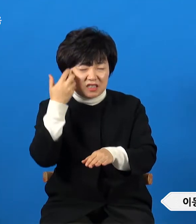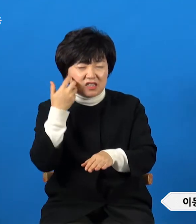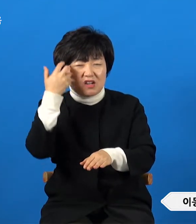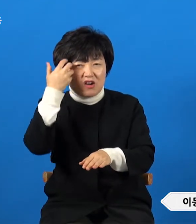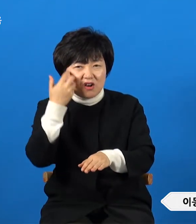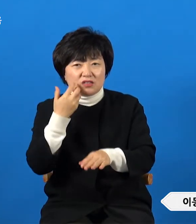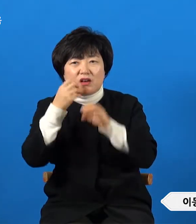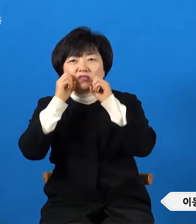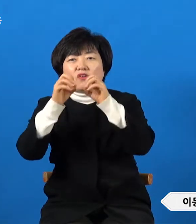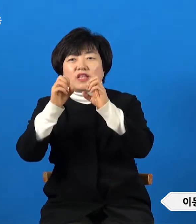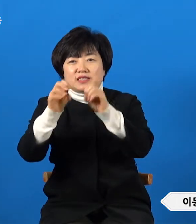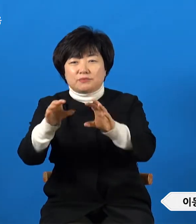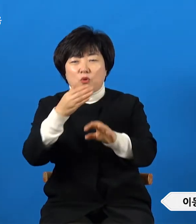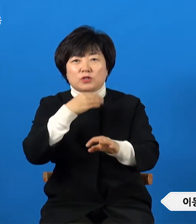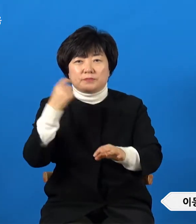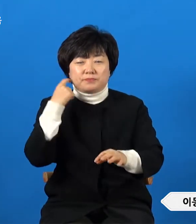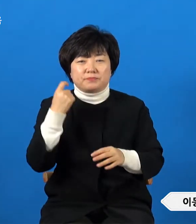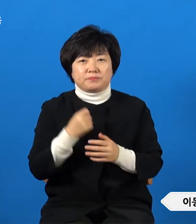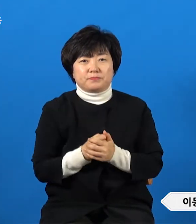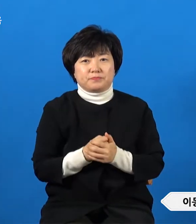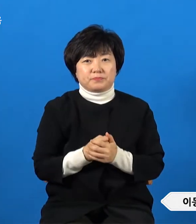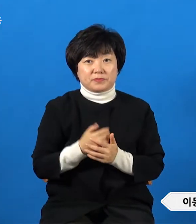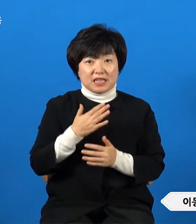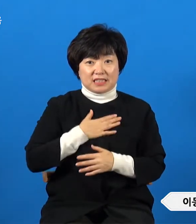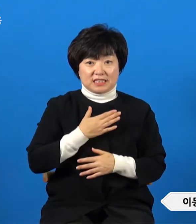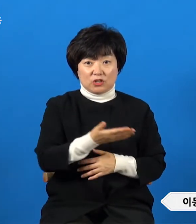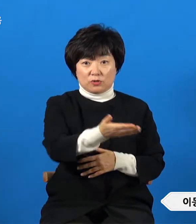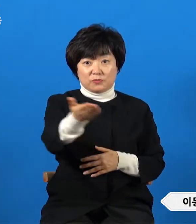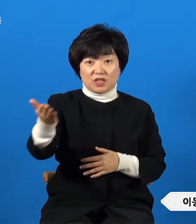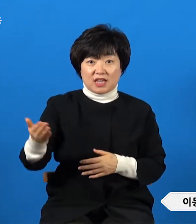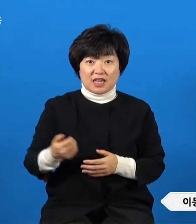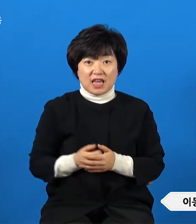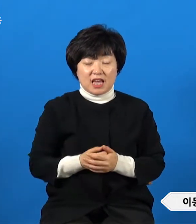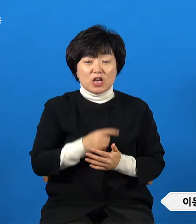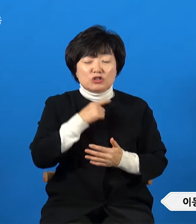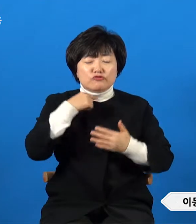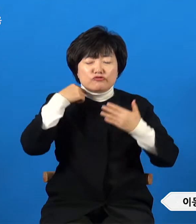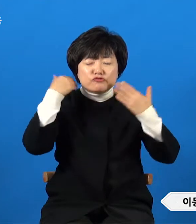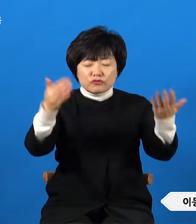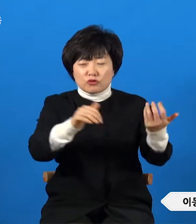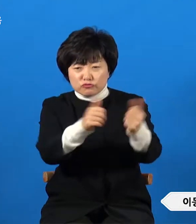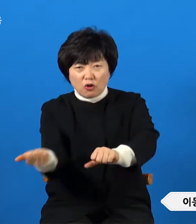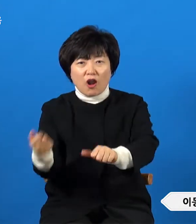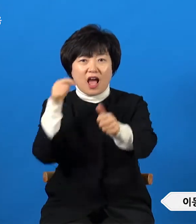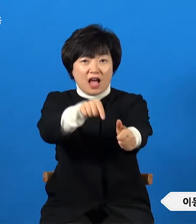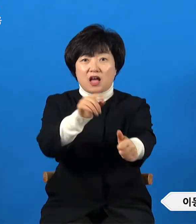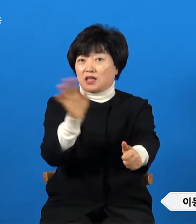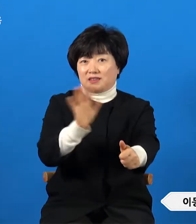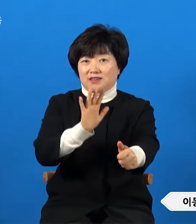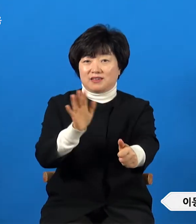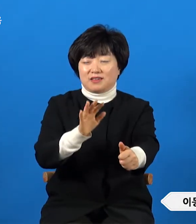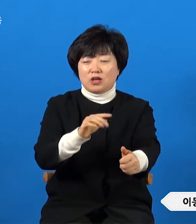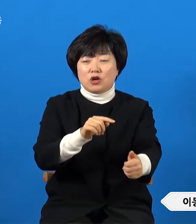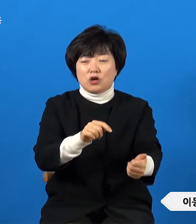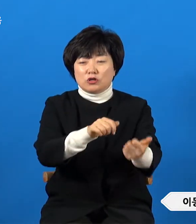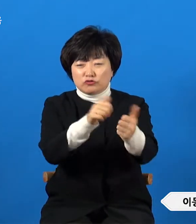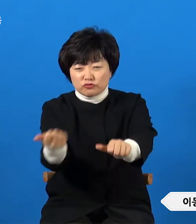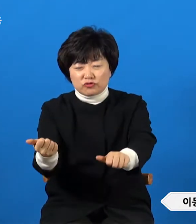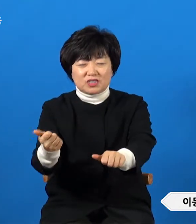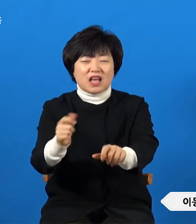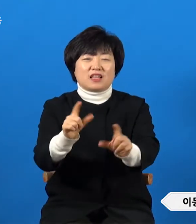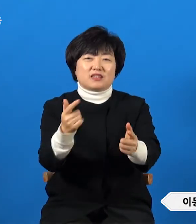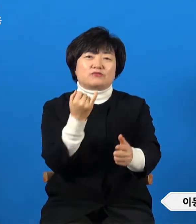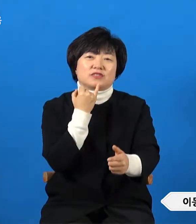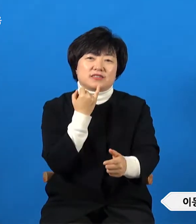전해진 복음. 나는 여러분 보고 순교하라고 그러는 것은 아니에요. 순교는 하지 않아도 괜찮아요. 뭐